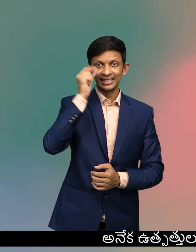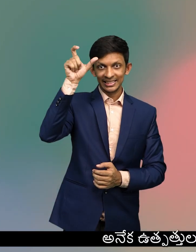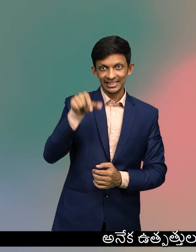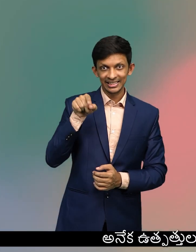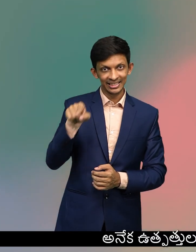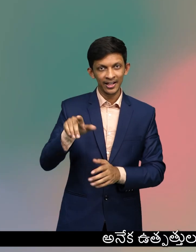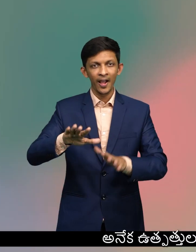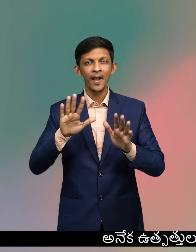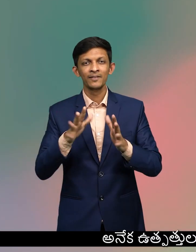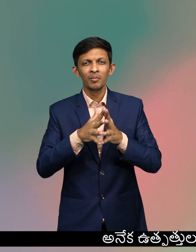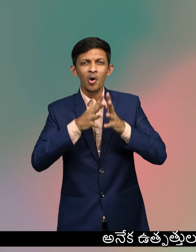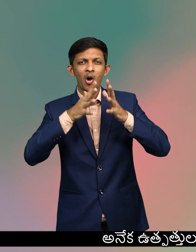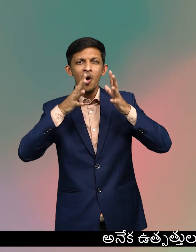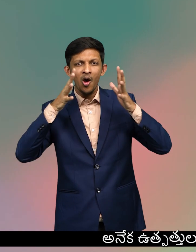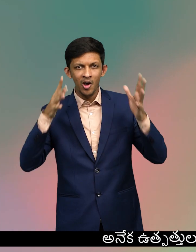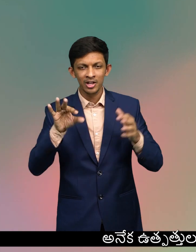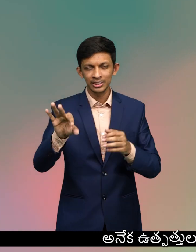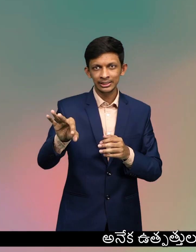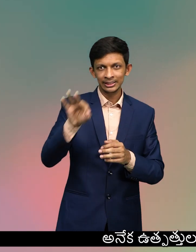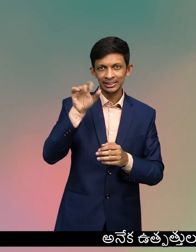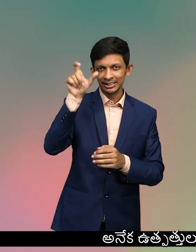అనేక ఉత్పత్తులకు మెరుగైన నాణ్యత మరియు